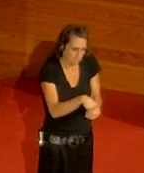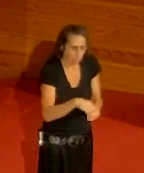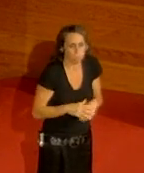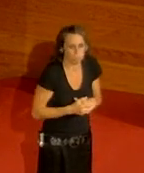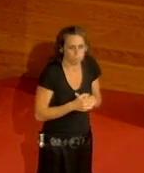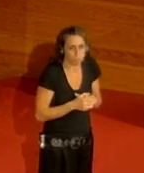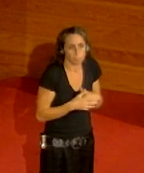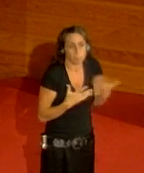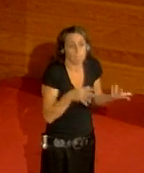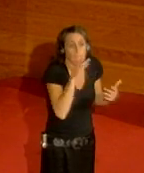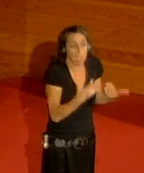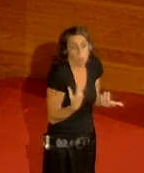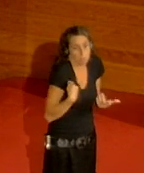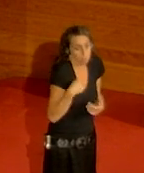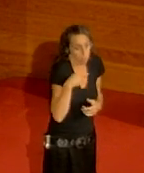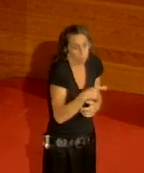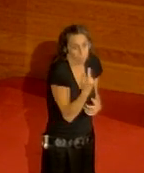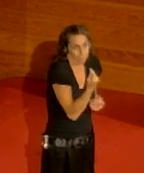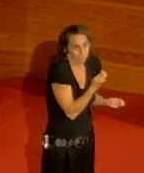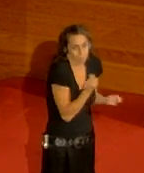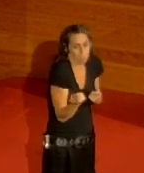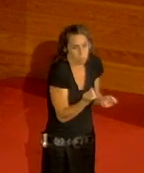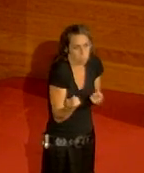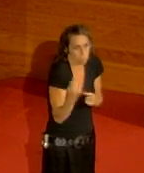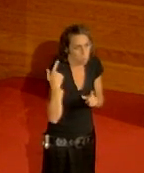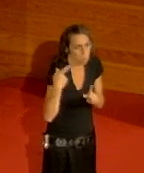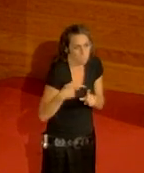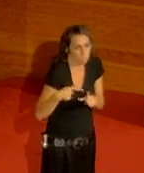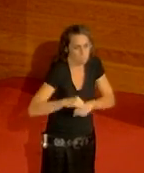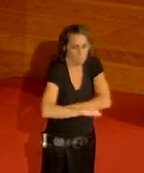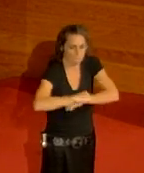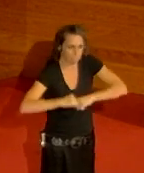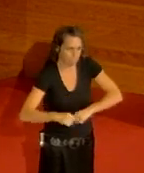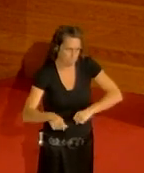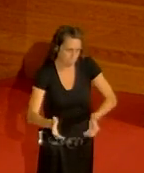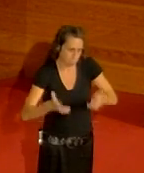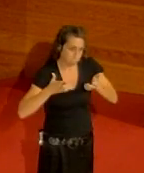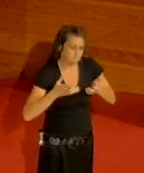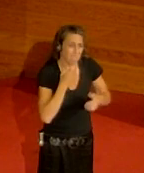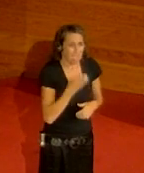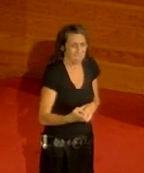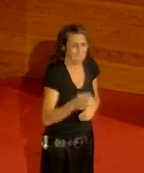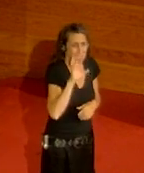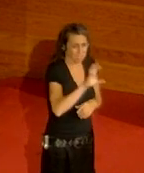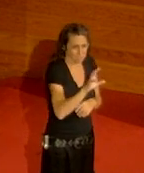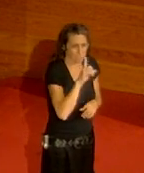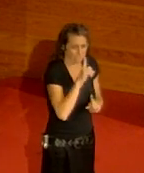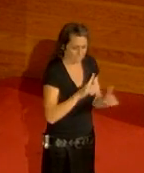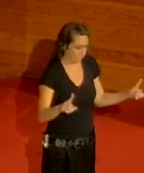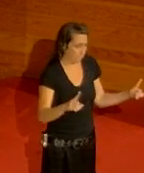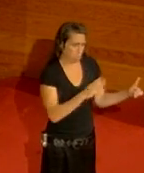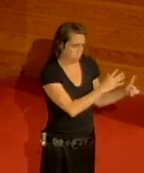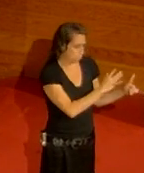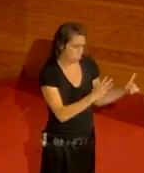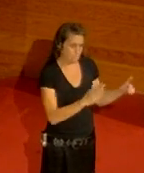es el que está desviando fondos para para los asentamientos de hecho Israel este año ha aprobado en lo que va de año más más